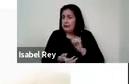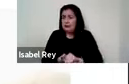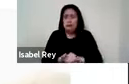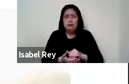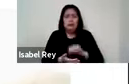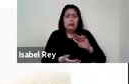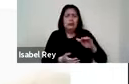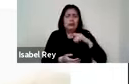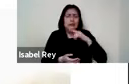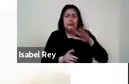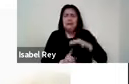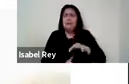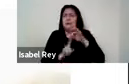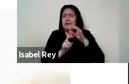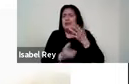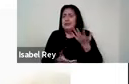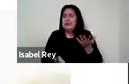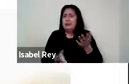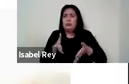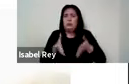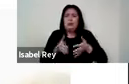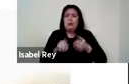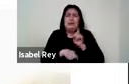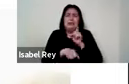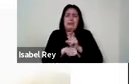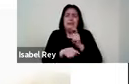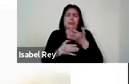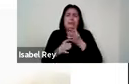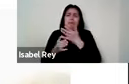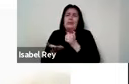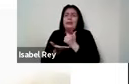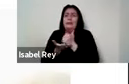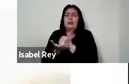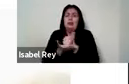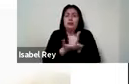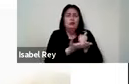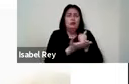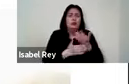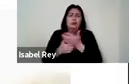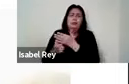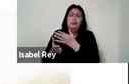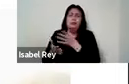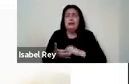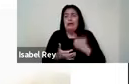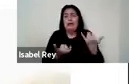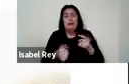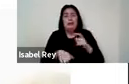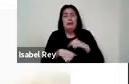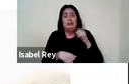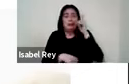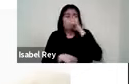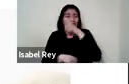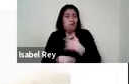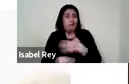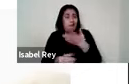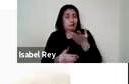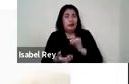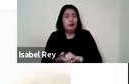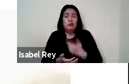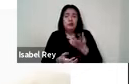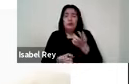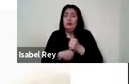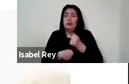niña especial robot que enseña y comparte lo que es la solidaridad en estos momentos tan difíciles, tan complicados, con un